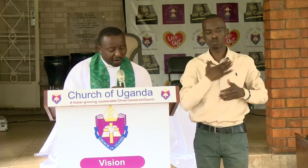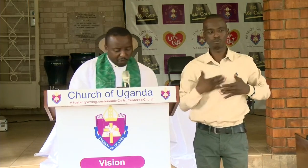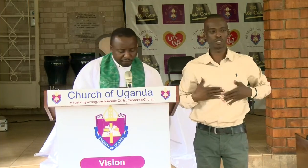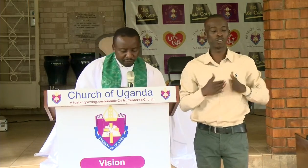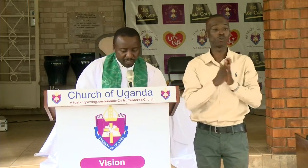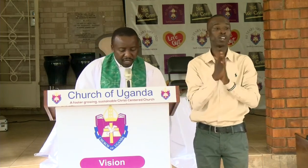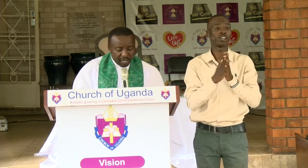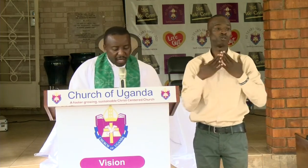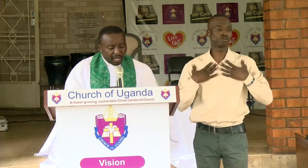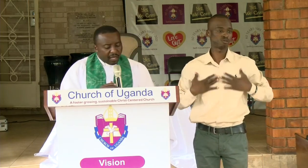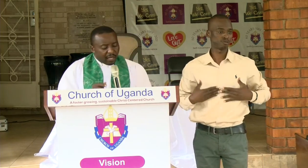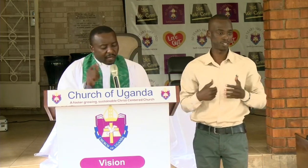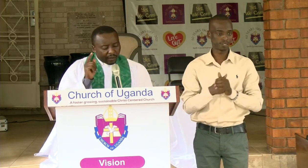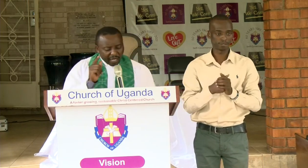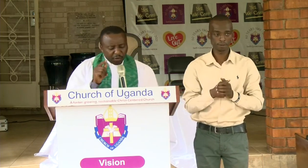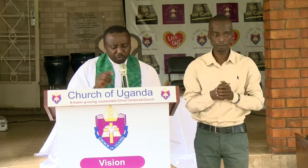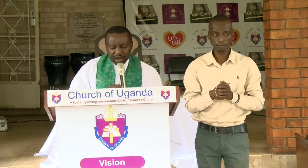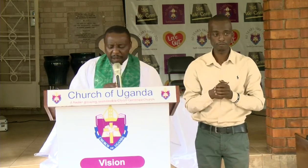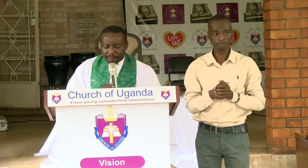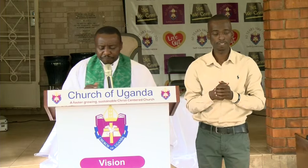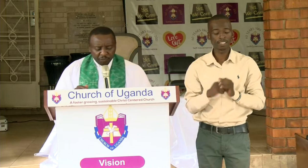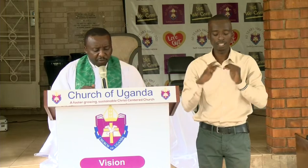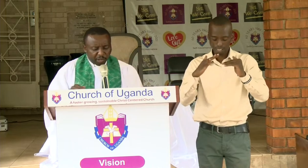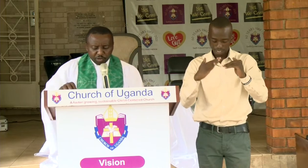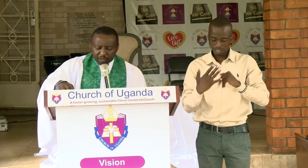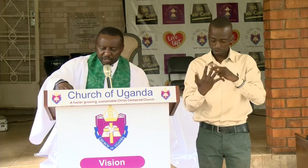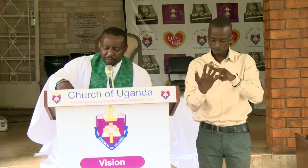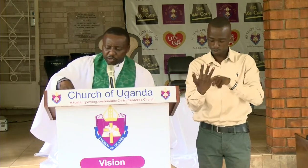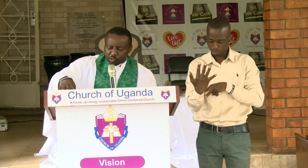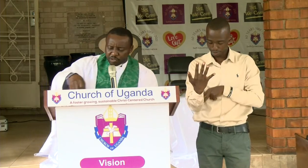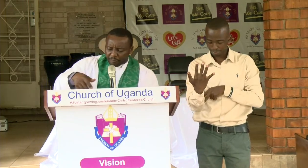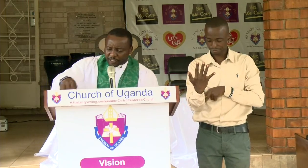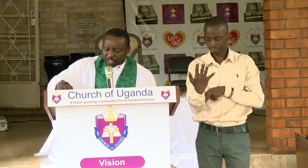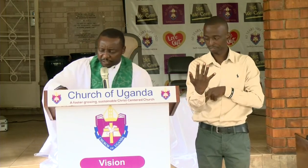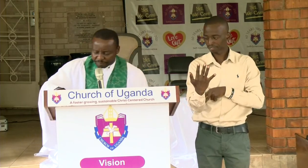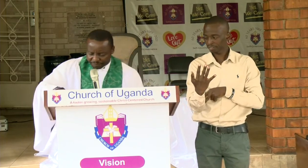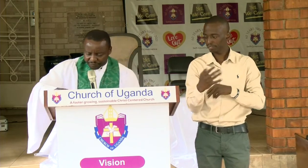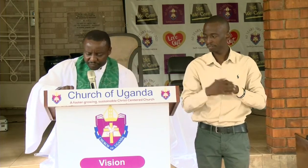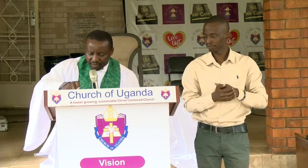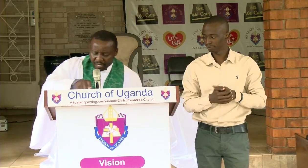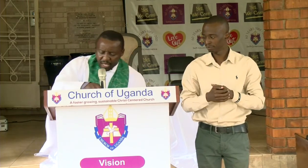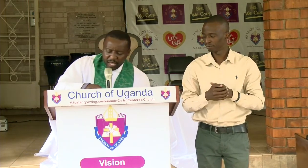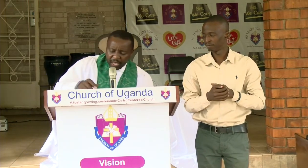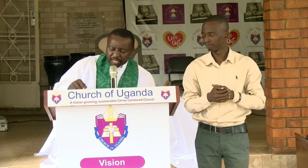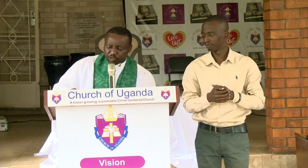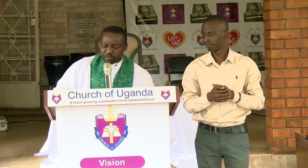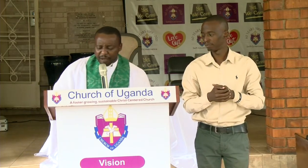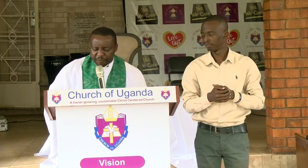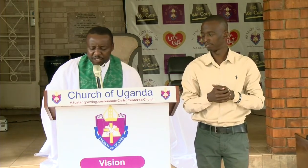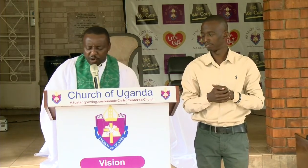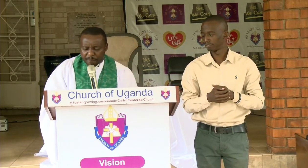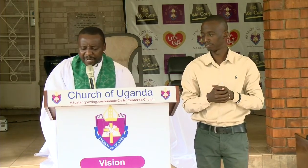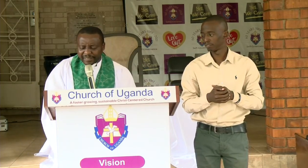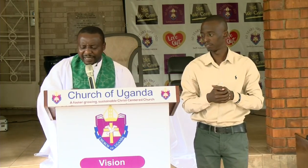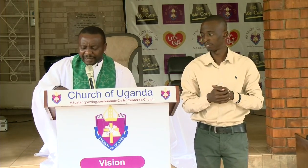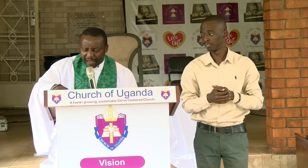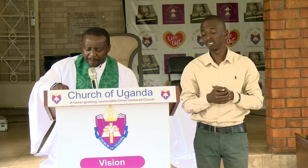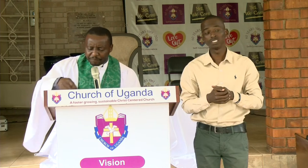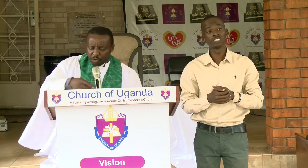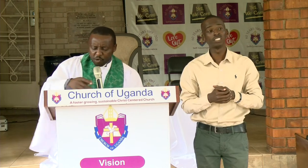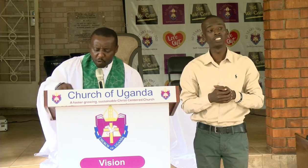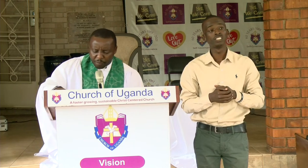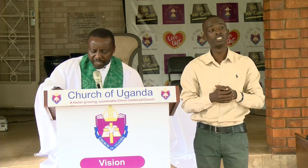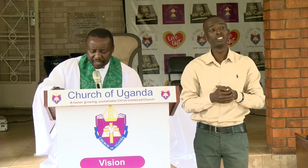kuyaya nako kati otulaba bwe tukatude mu kitundu kya fechiri ekitundu kya fecho